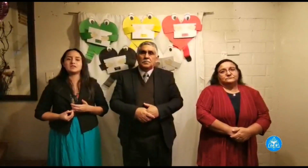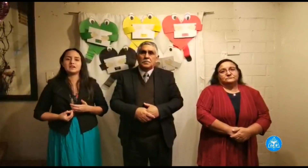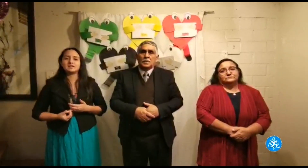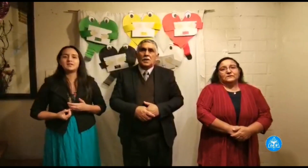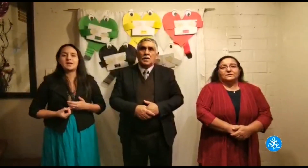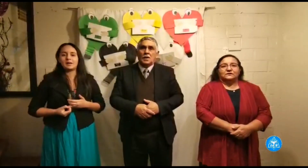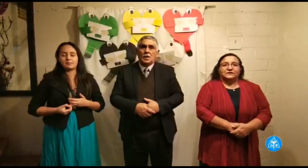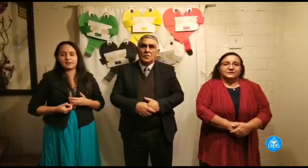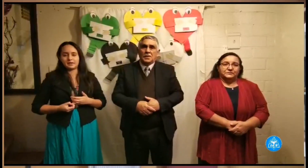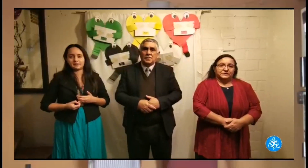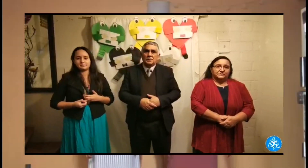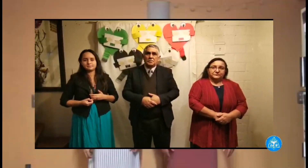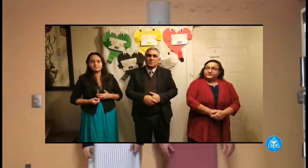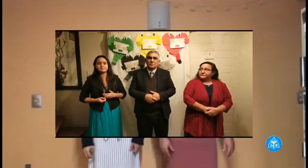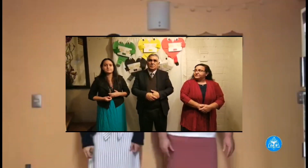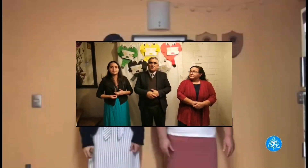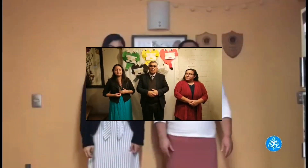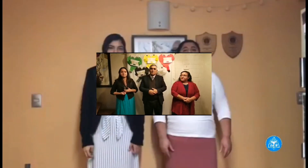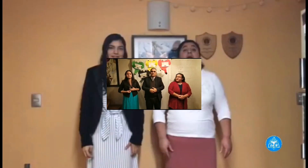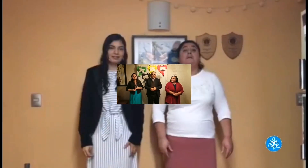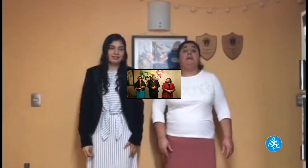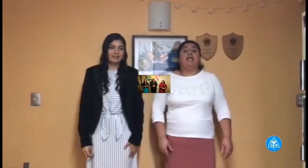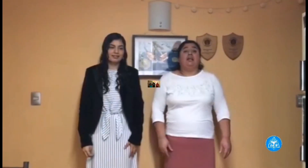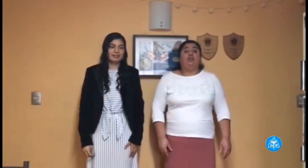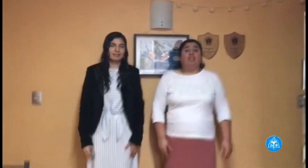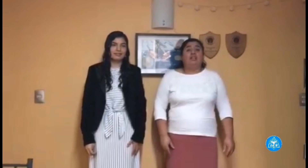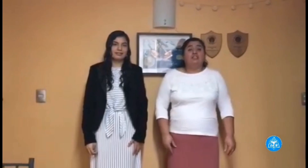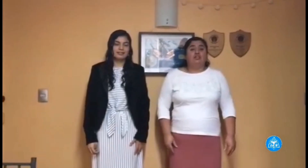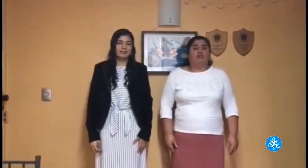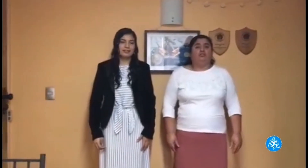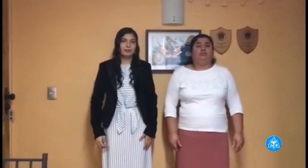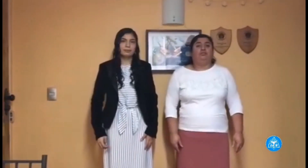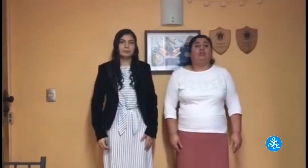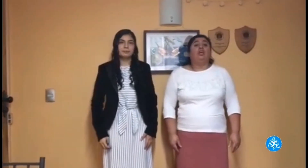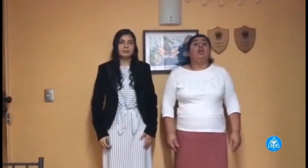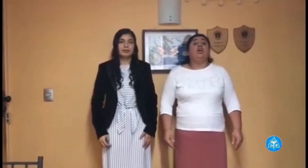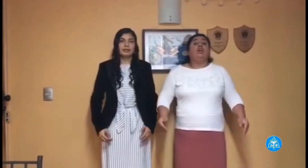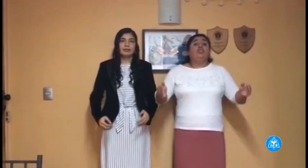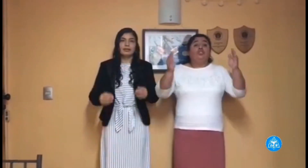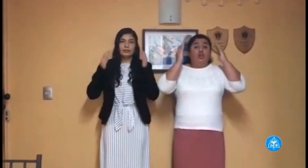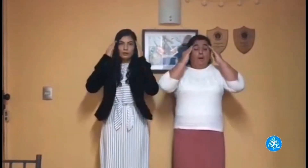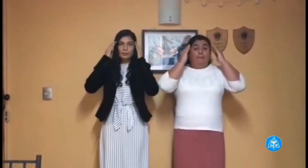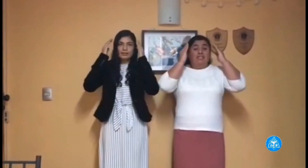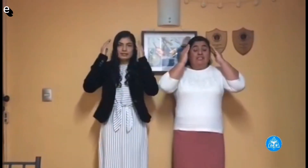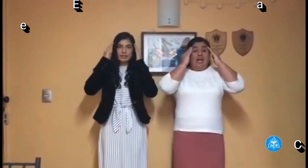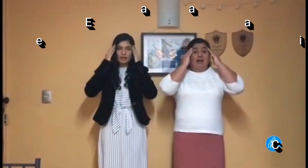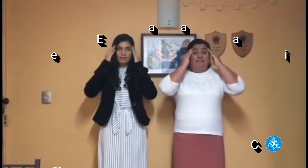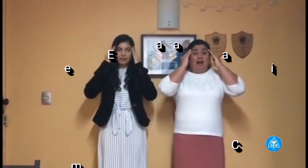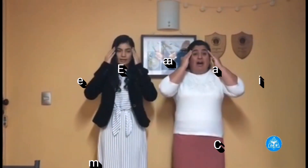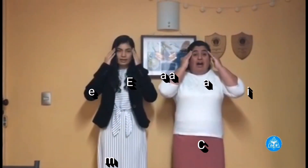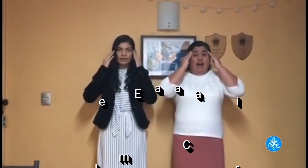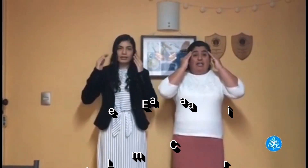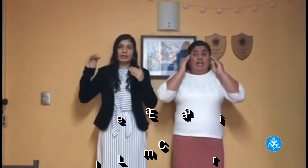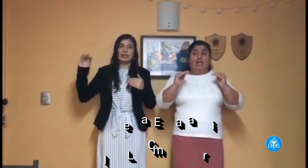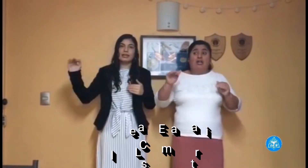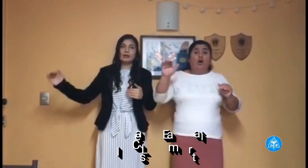bendiga. Amén. Para la gloria del Señor. Yo pensaba que el